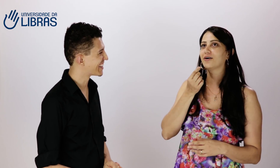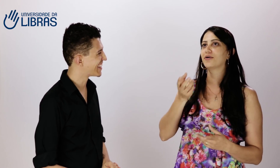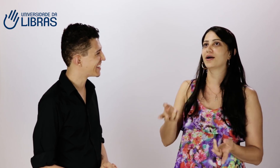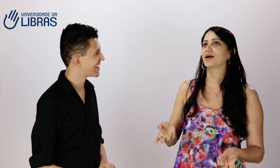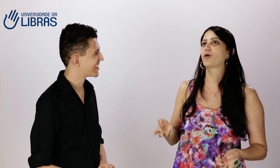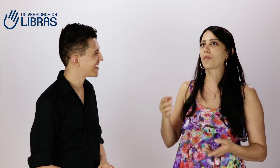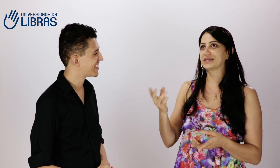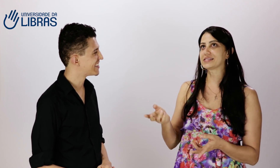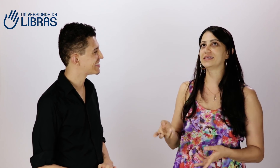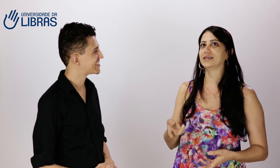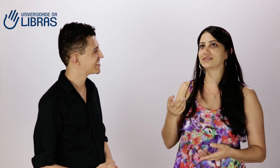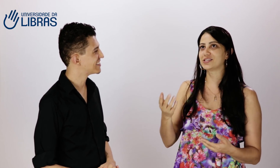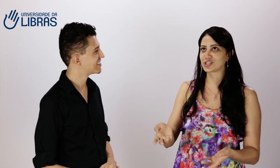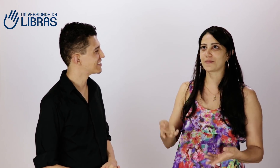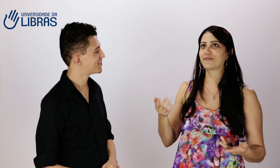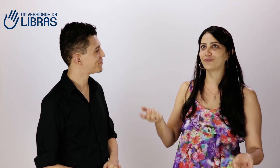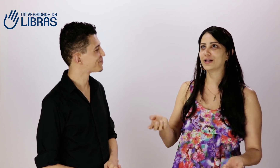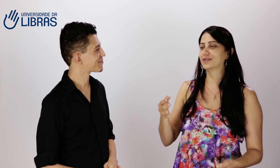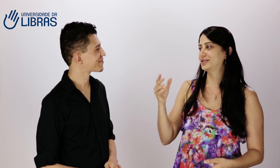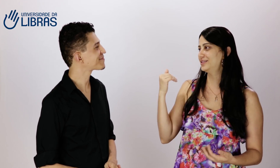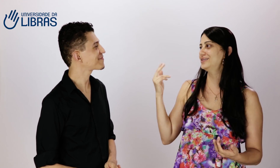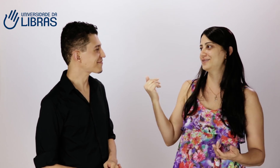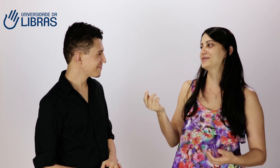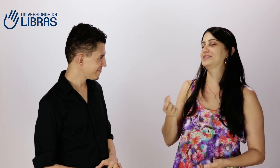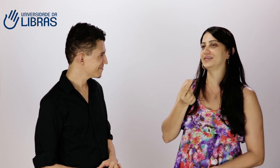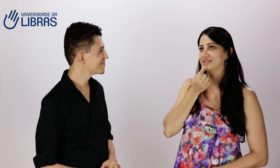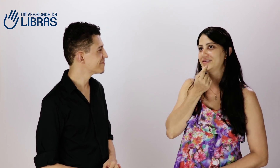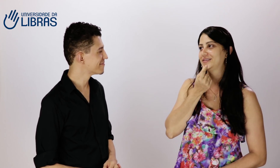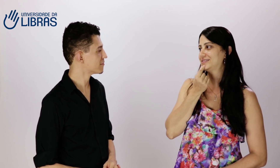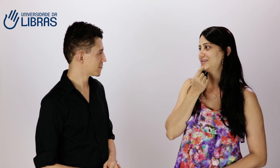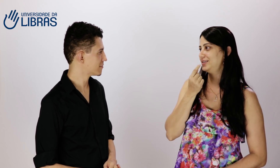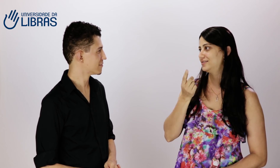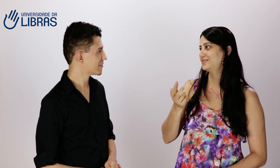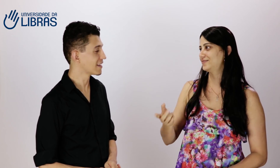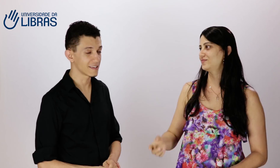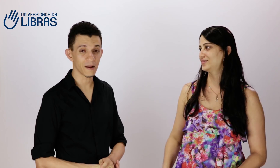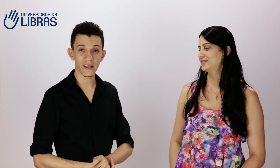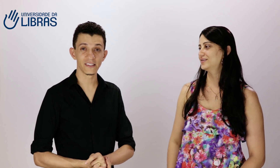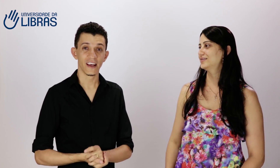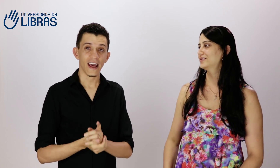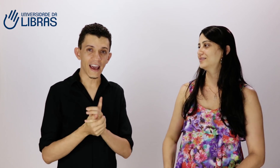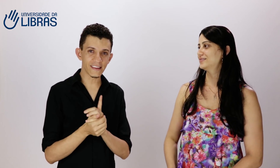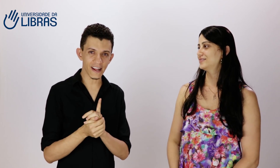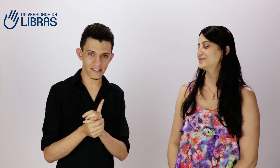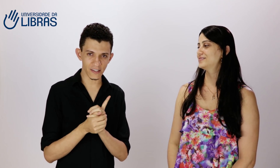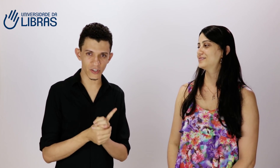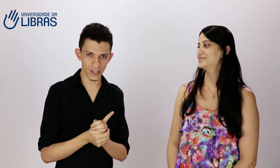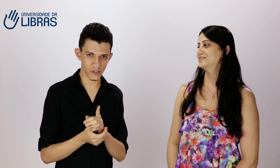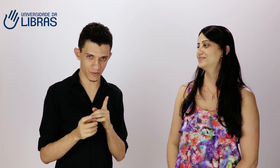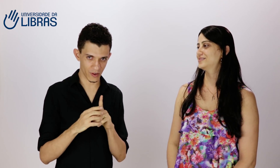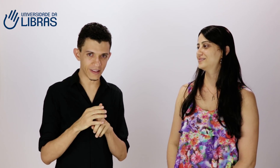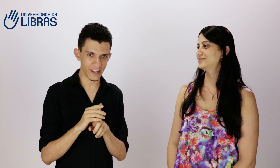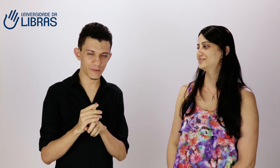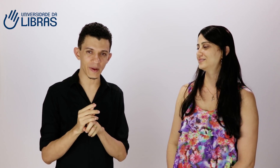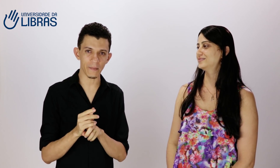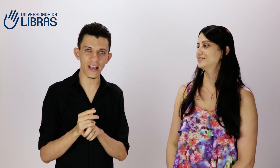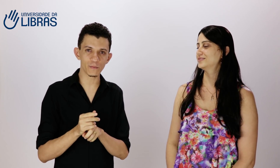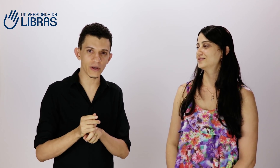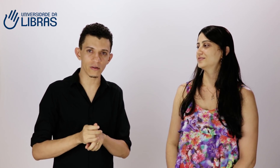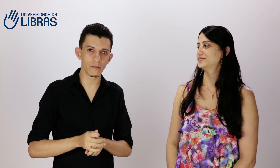final, como que diz assim, se chama fulano, entendeu? Tipo assim, isso aqui. Exatamente. É interessante isso, notar isso primeiramente, porque eu